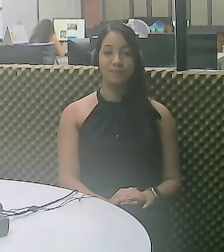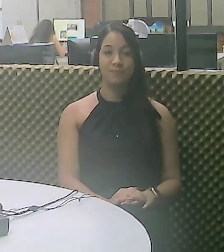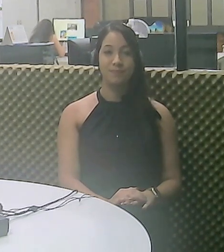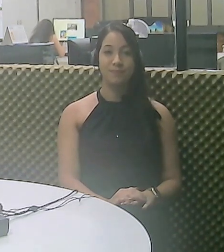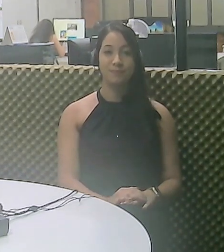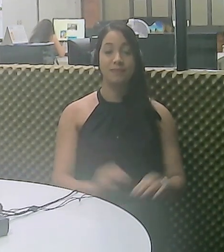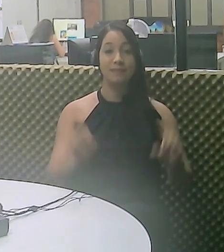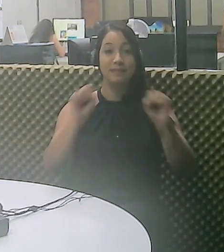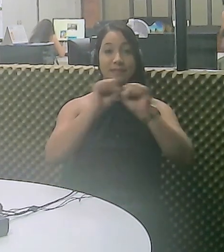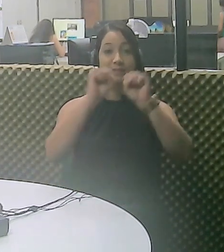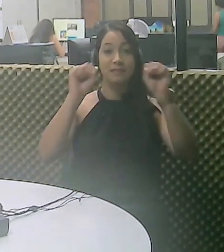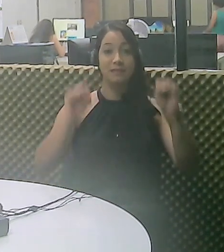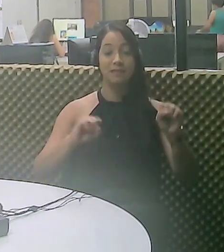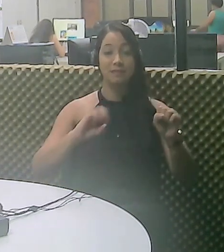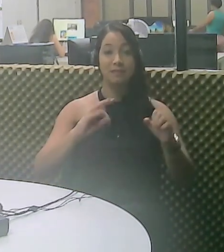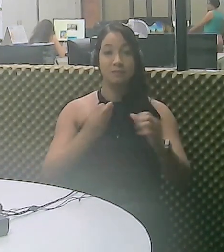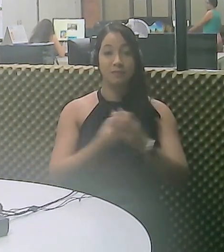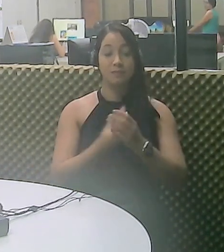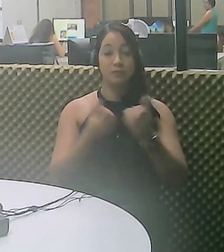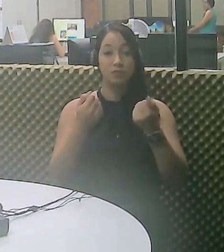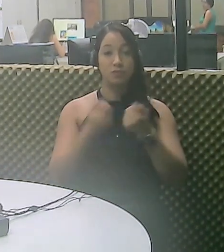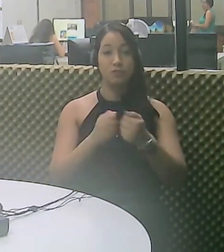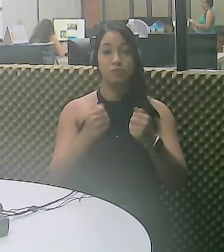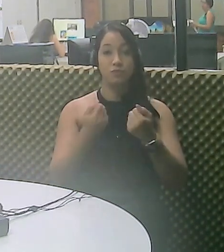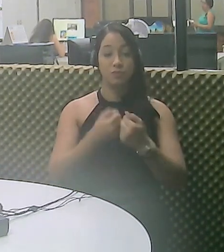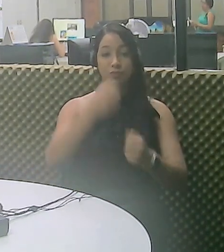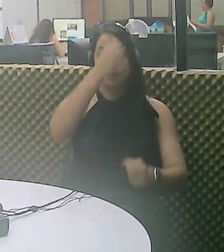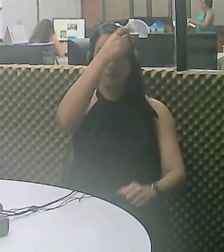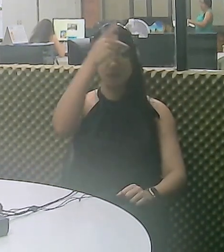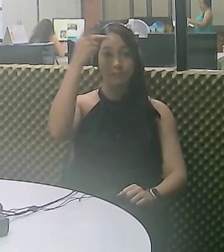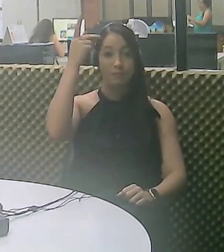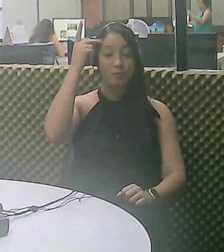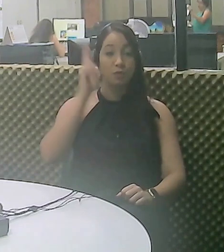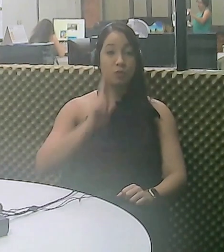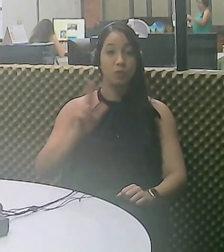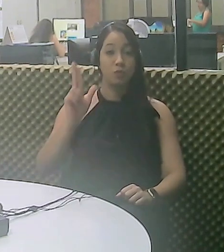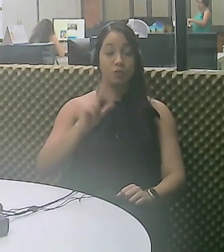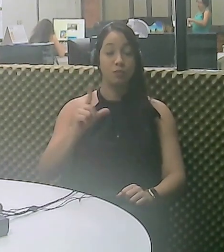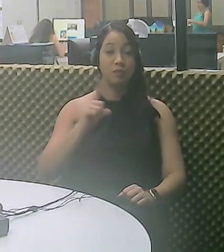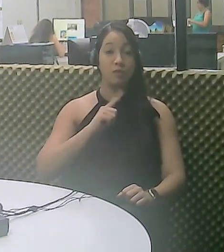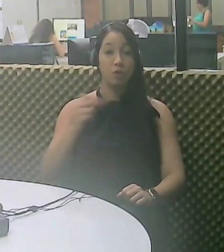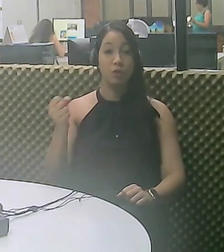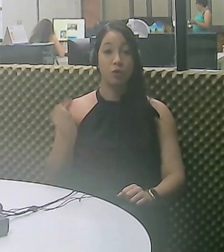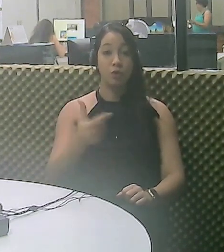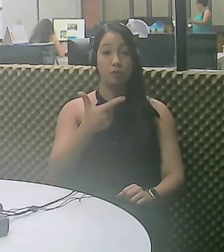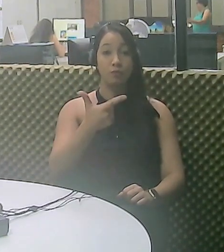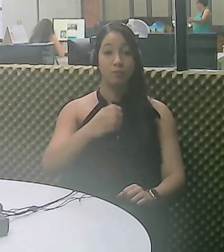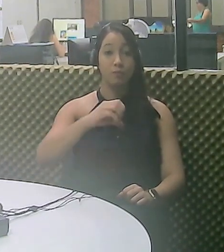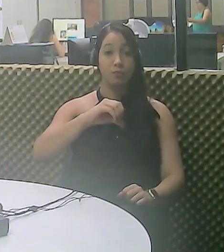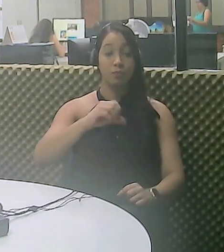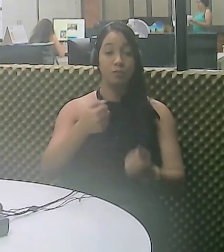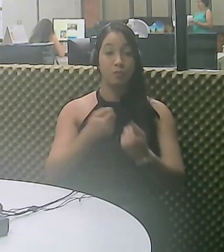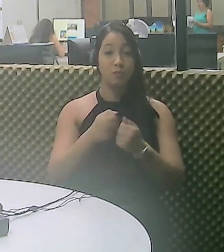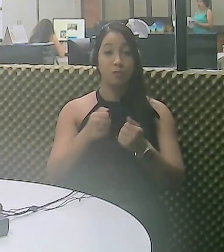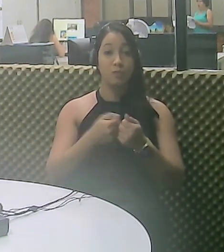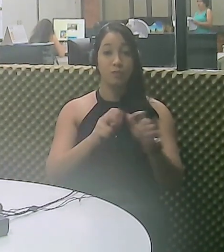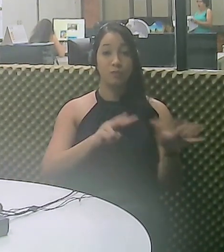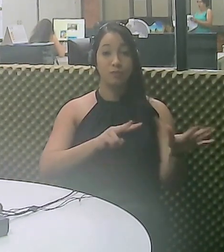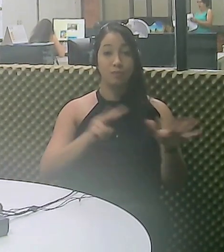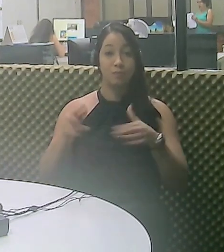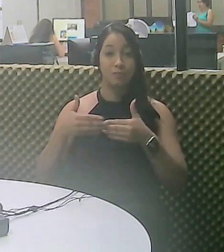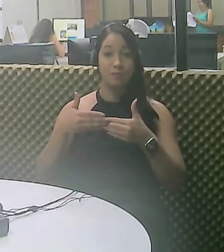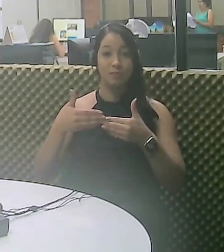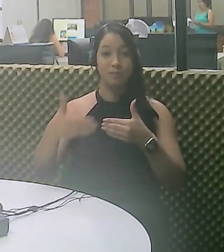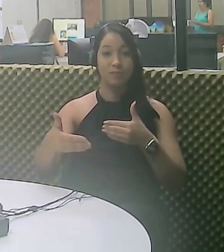O Sistema Integrado de Transporte da Prefeitura de Uberlândia passa a contar com 21 novos ônibus a partir desta semana.